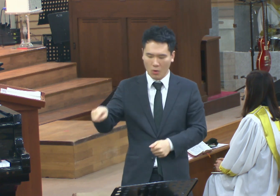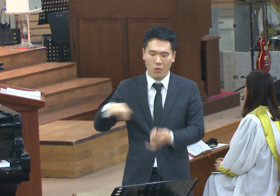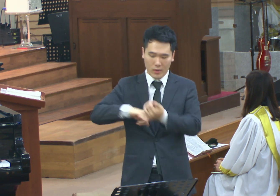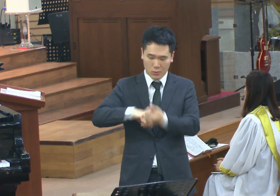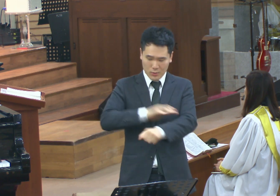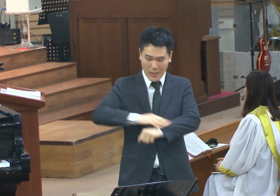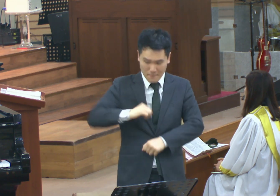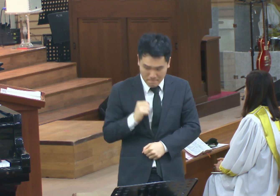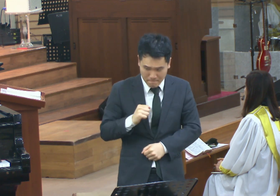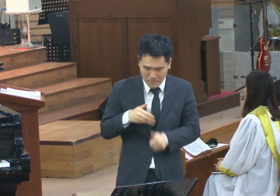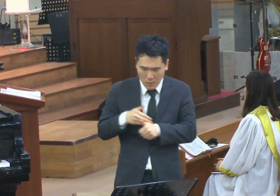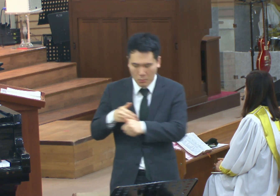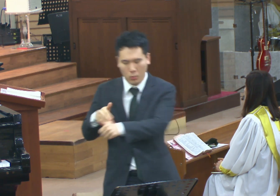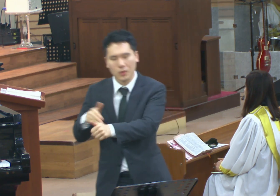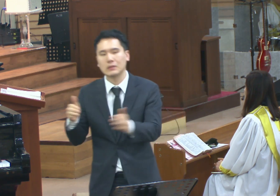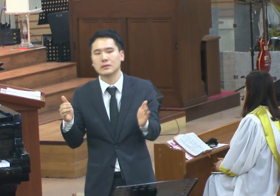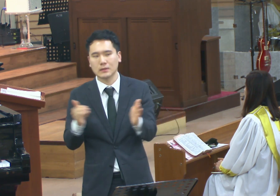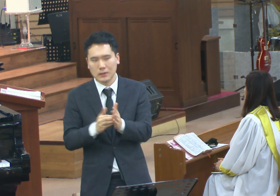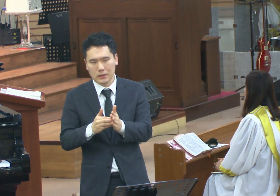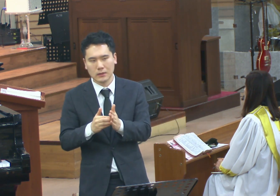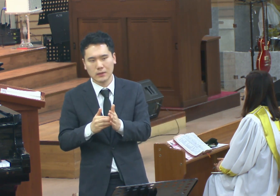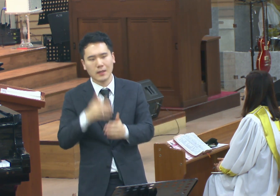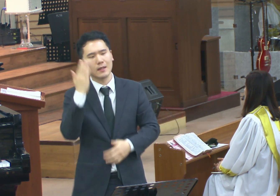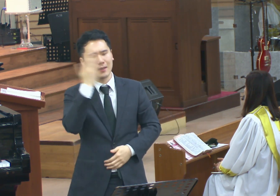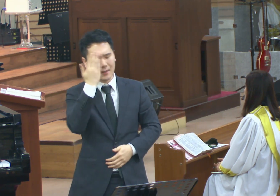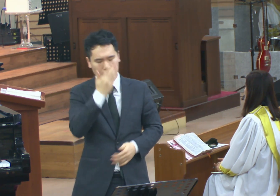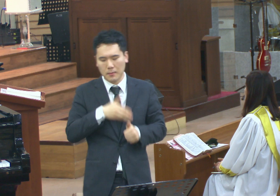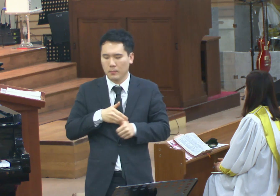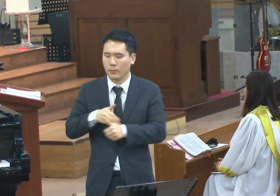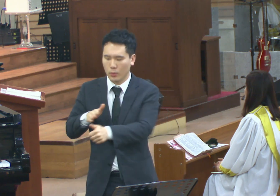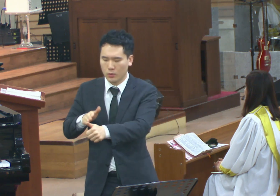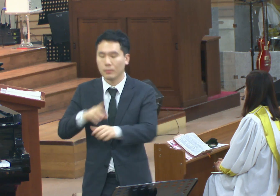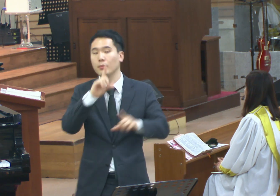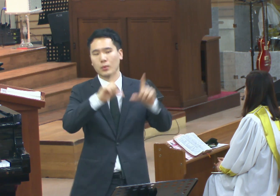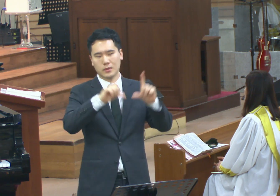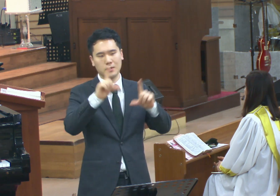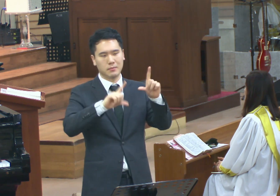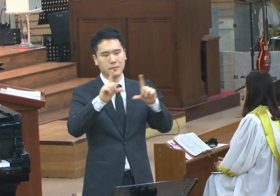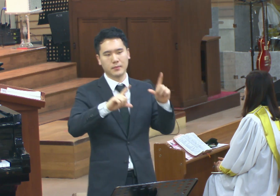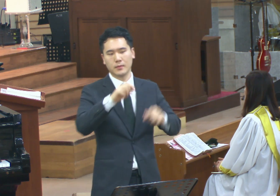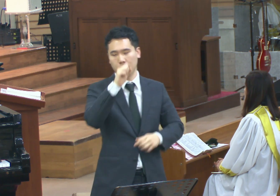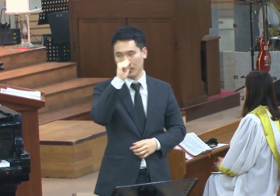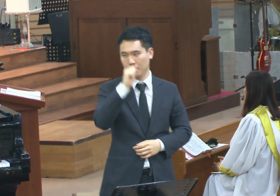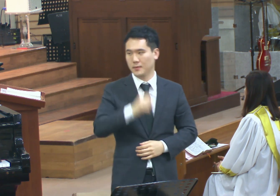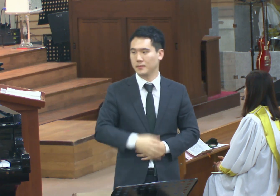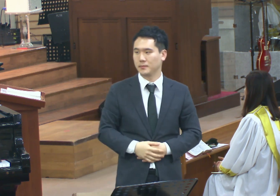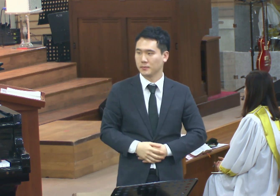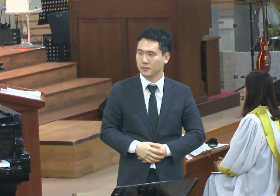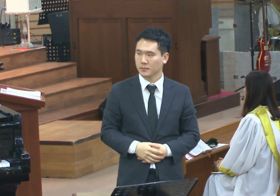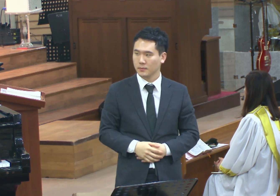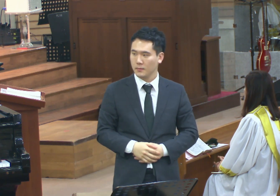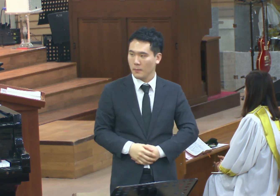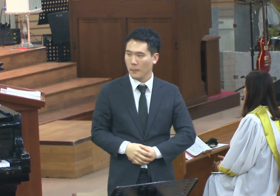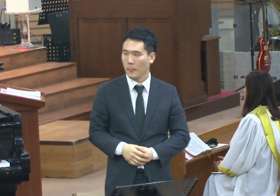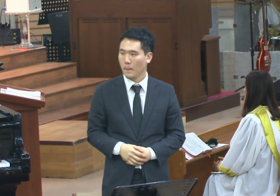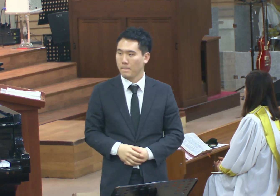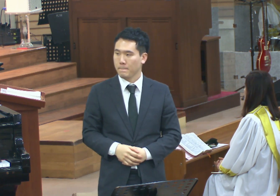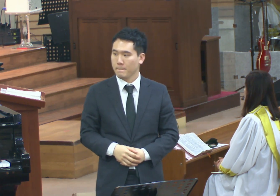하시기까지 싸우면 너희가 돌아가면 무죄하다 그랬어요. 그때까지 안 싸우고 가면 죄가